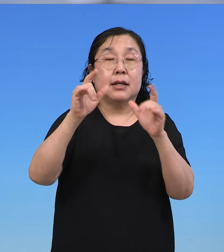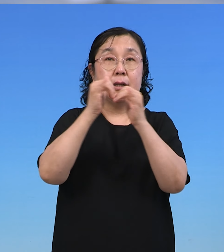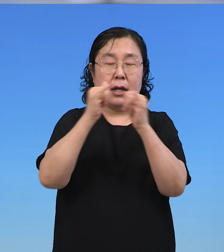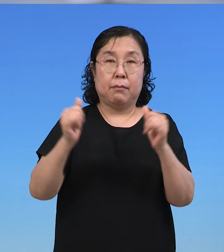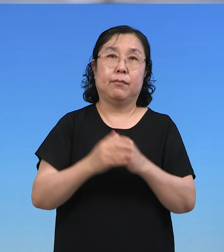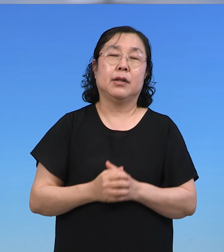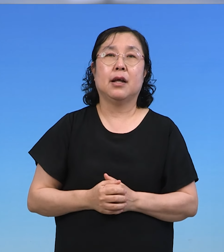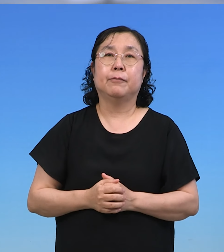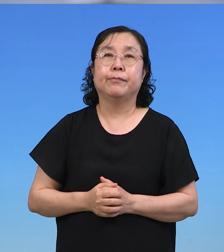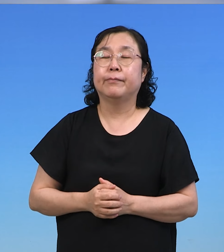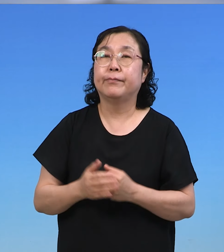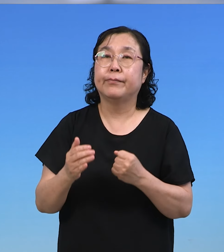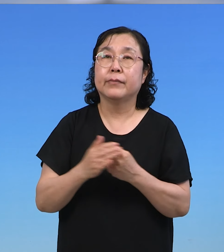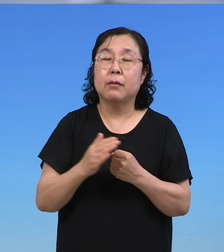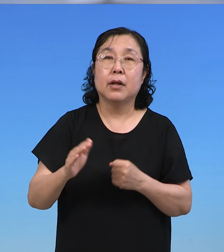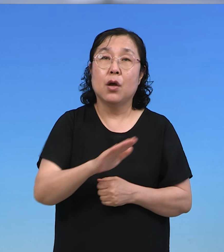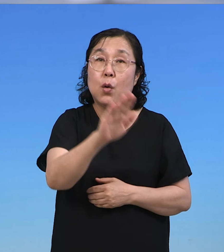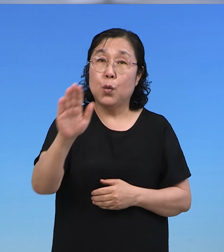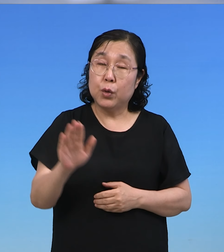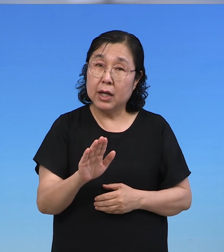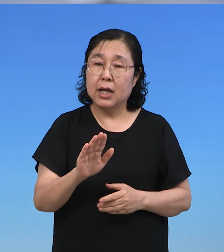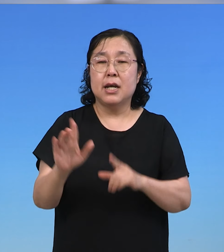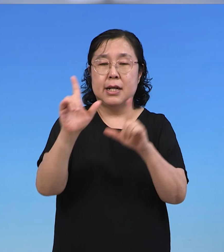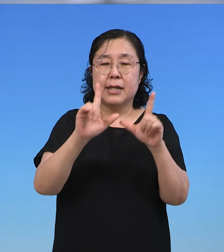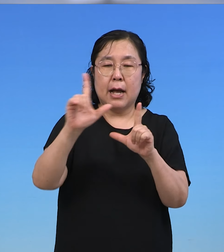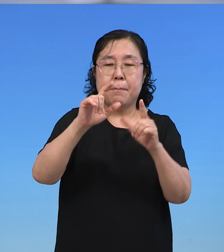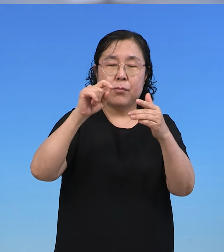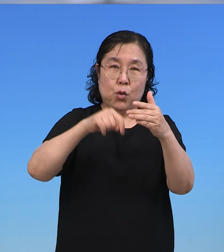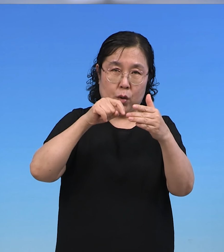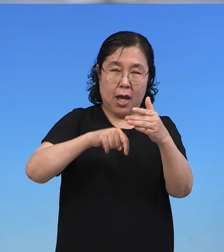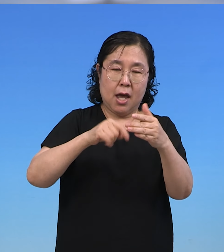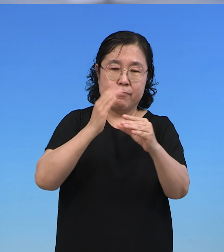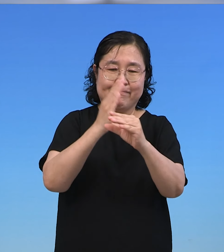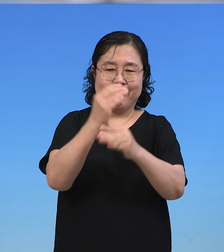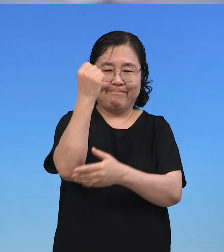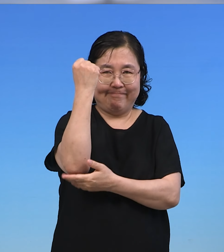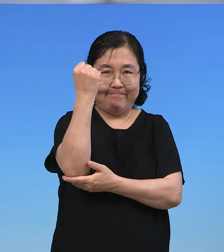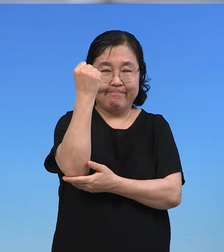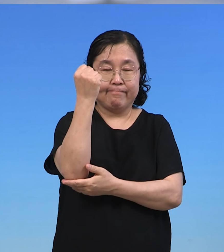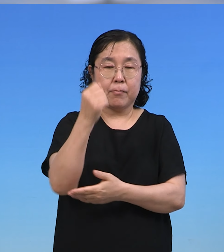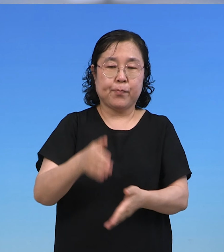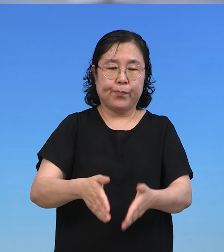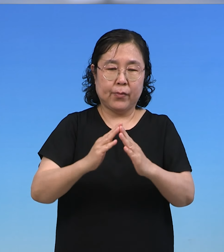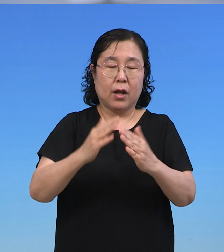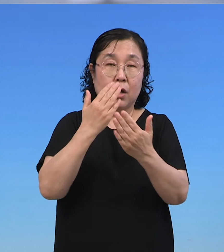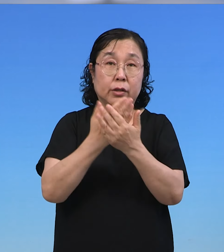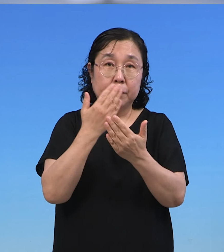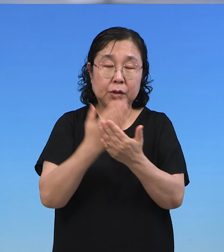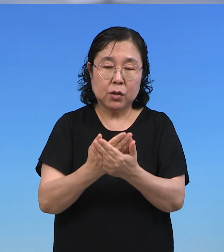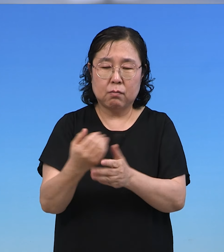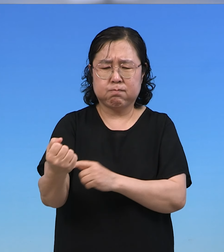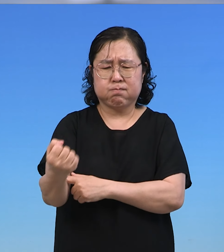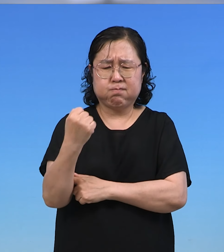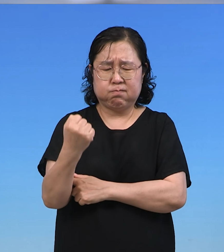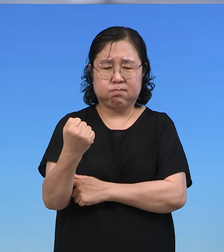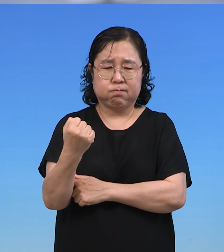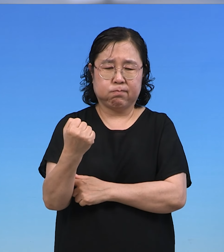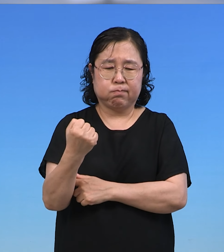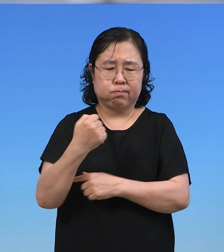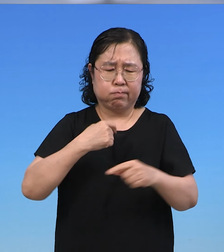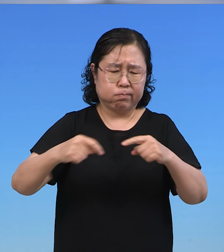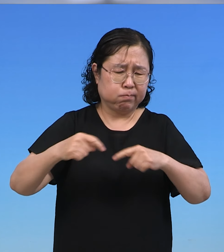그러기 위해서 여러분, 우리 삶에 중심을 세우셔야 돼요. 팍스 로마나 힘으로 지배하고